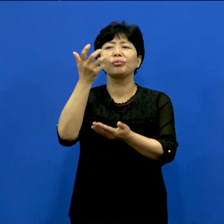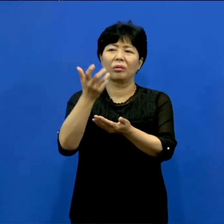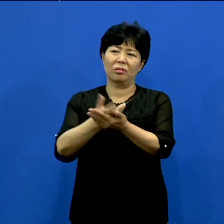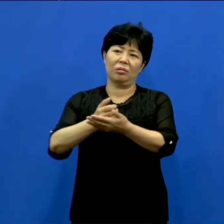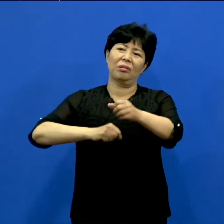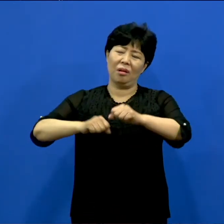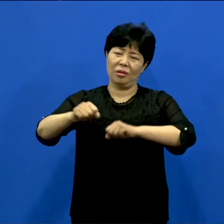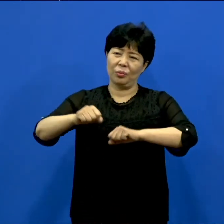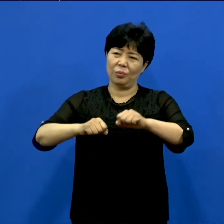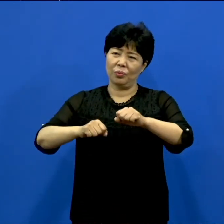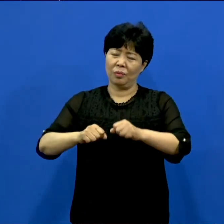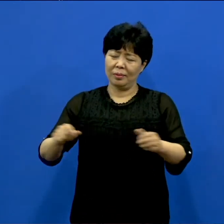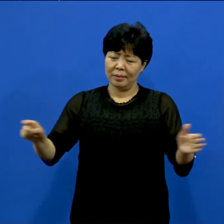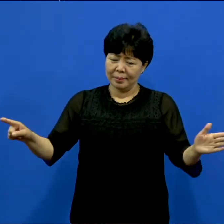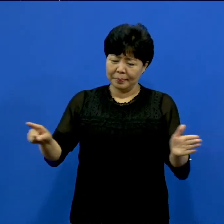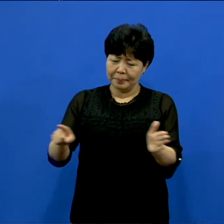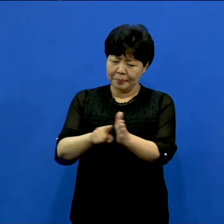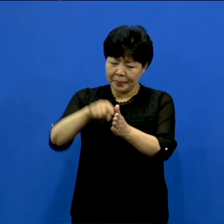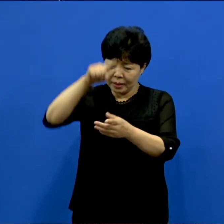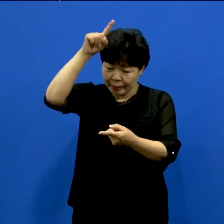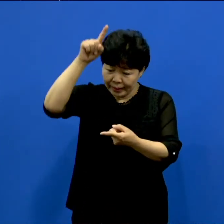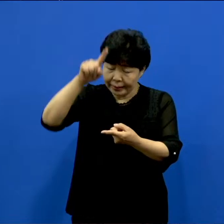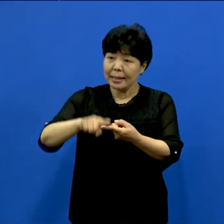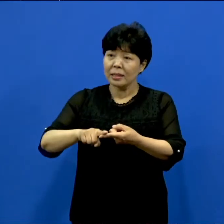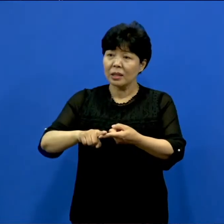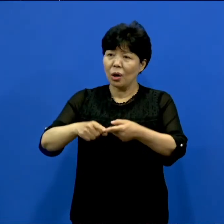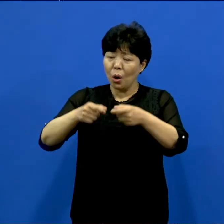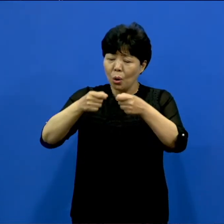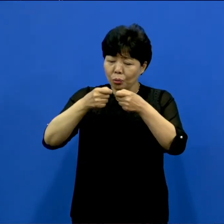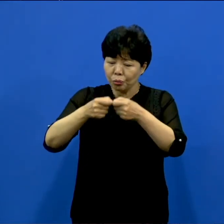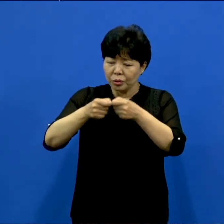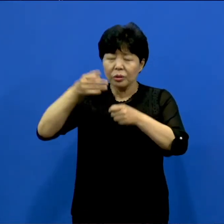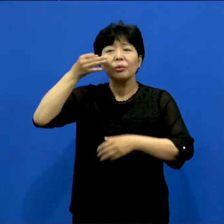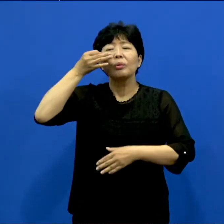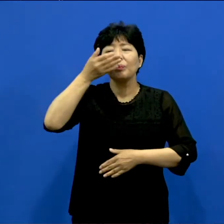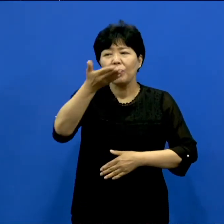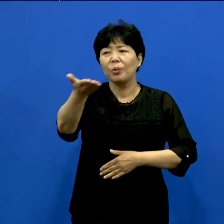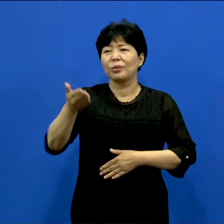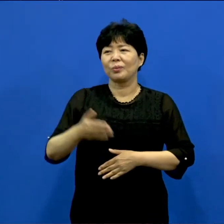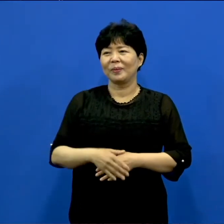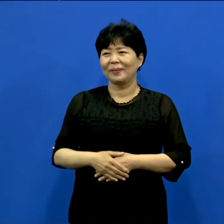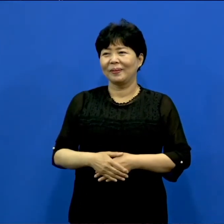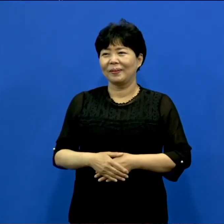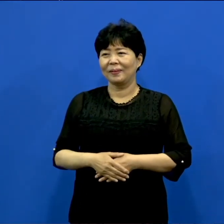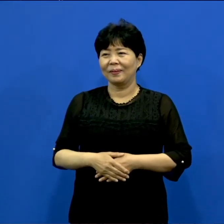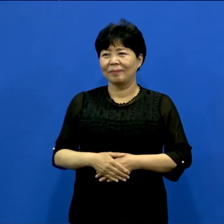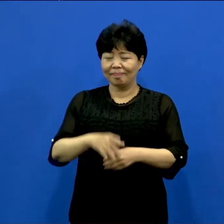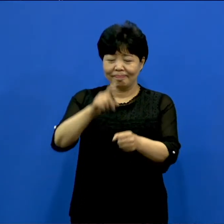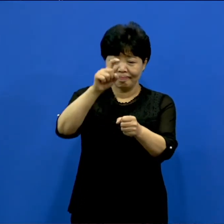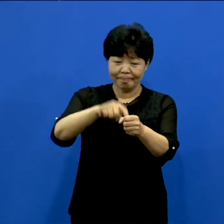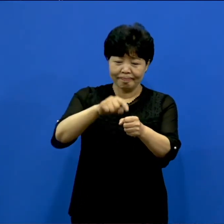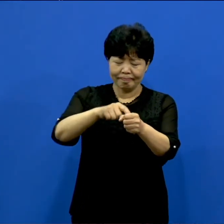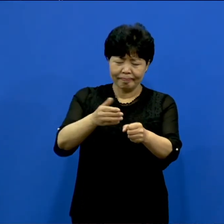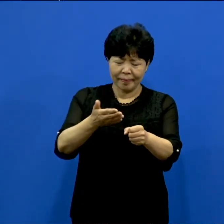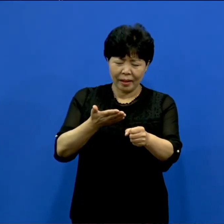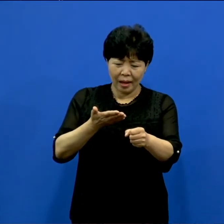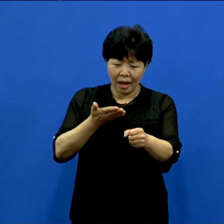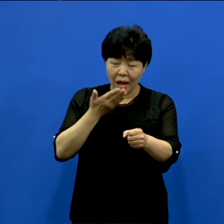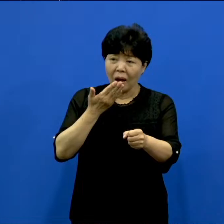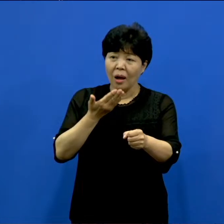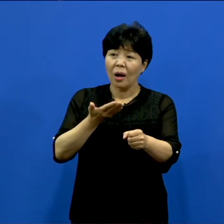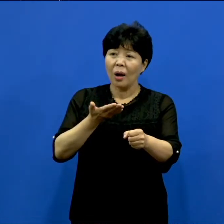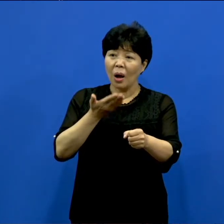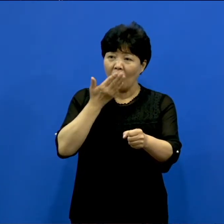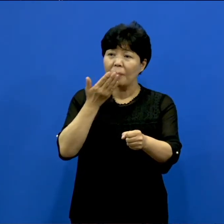신앙을 구체화시키는 거죠. 마치 이것을 내가 먹으면 떡을 먹는 거지만 그걸